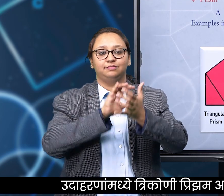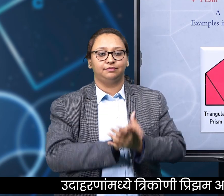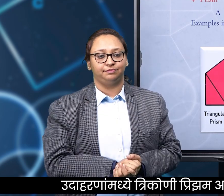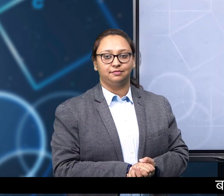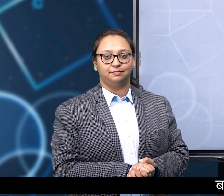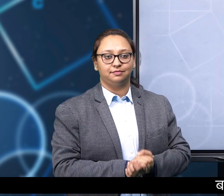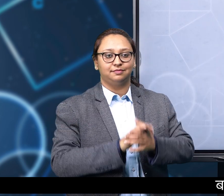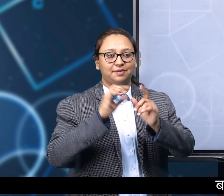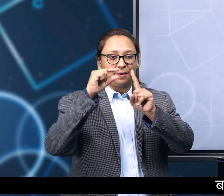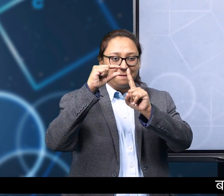बहुभुज.